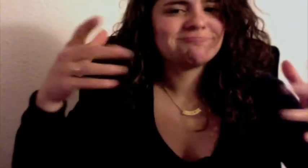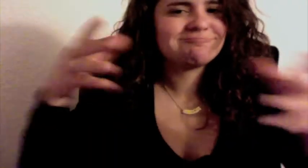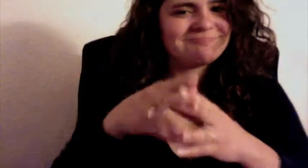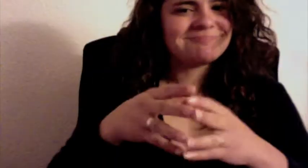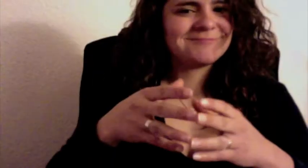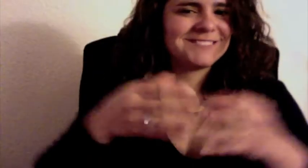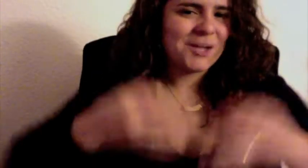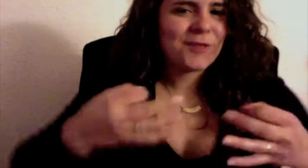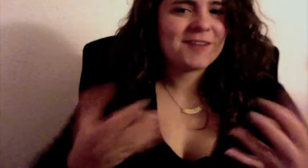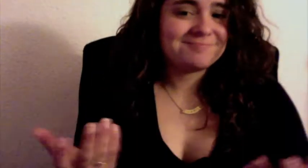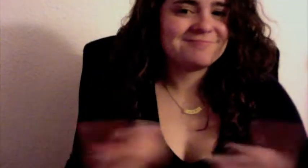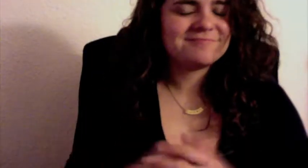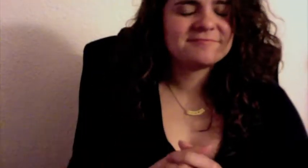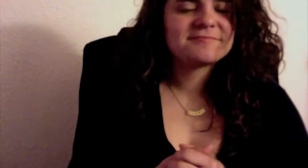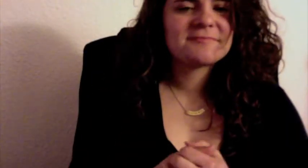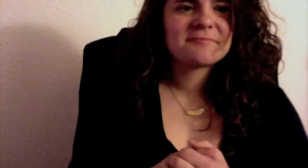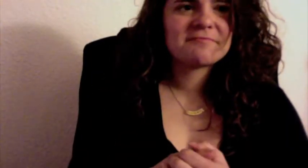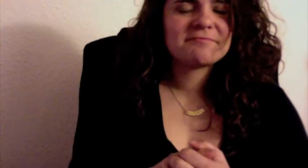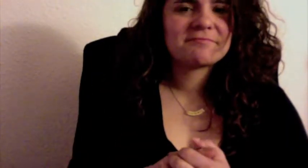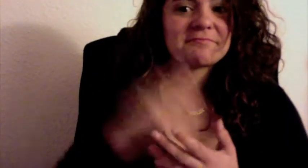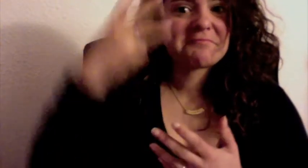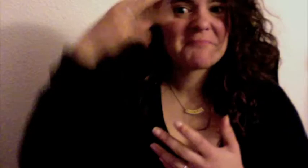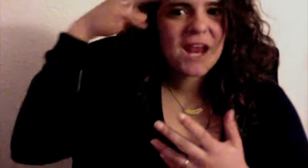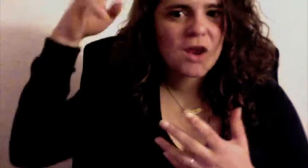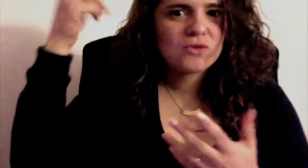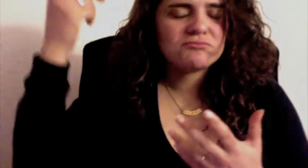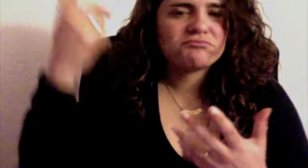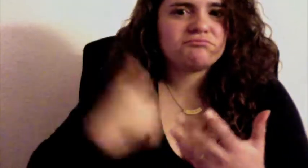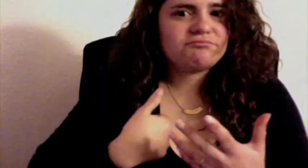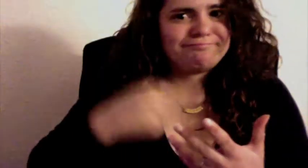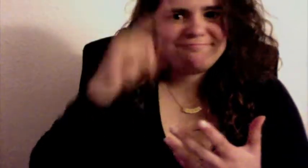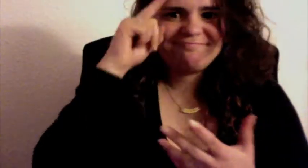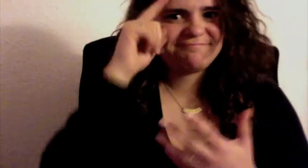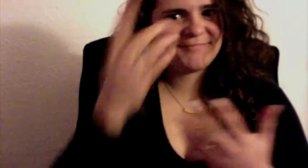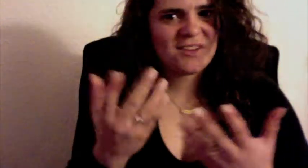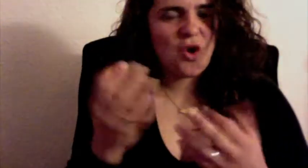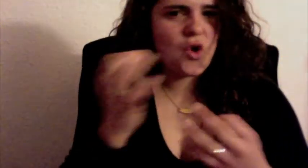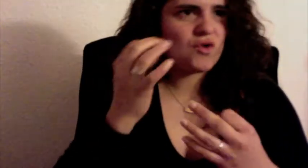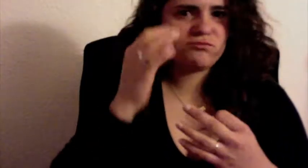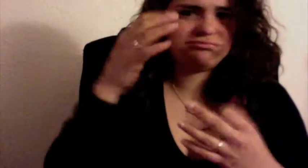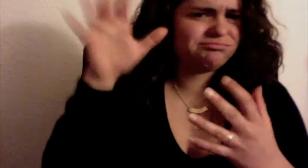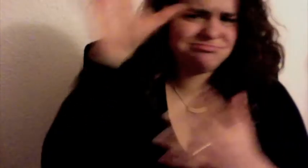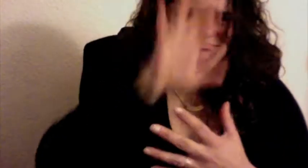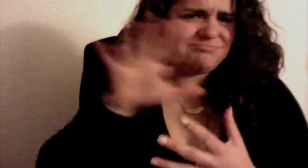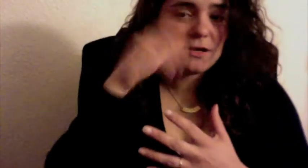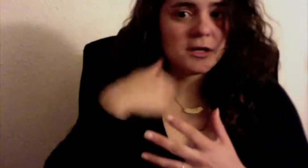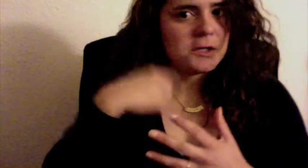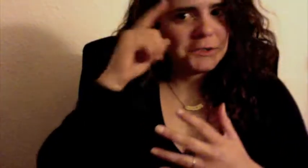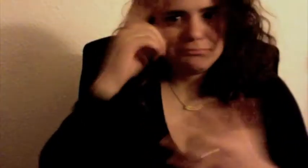Al abandonar África tropical, un nuevo ser humano está naciendo. Su cuerpo se adapta a los largos viajes.